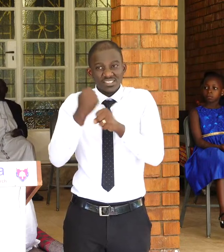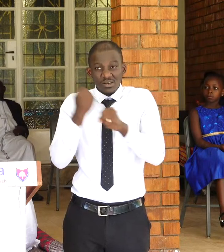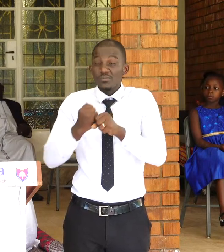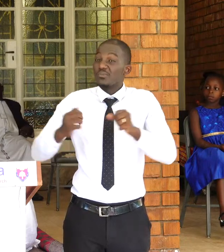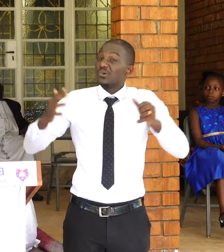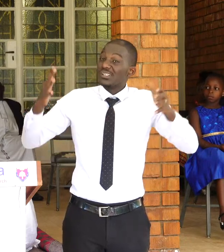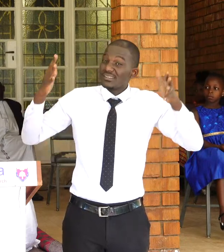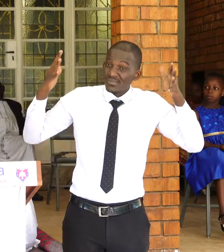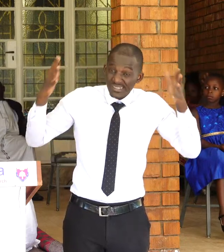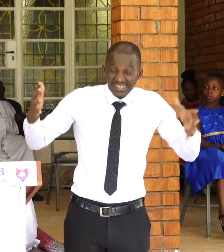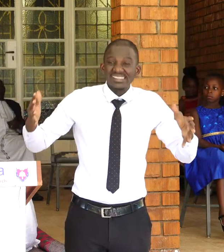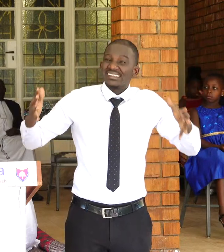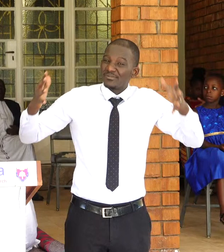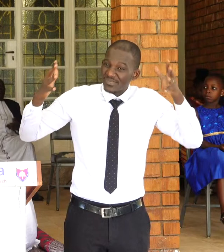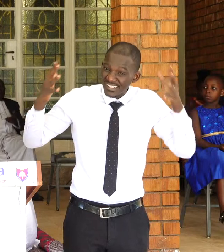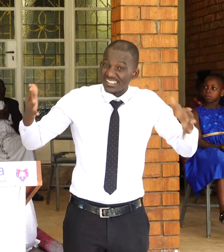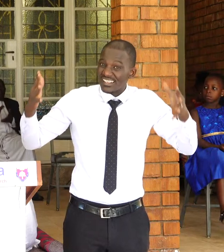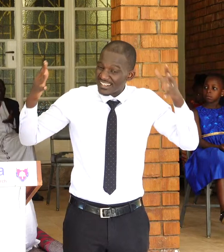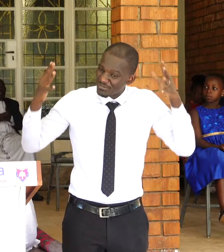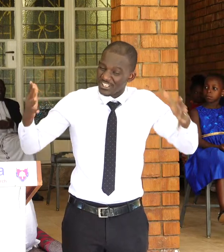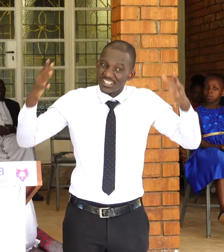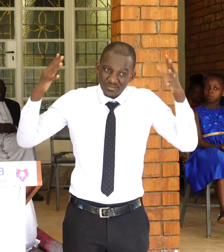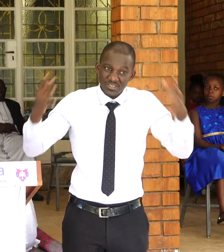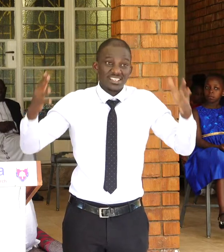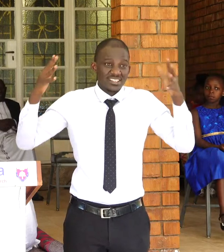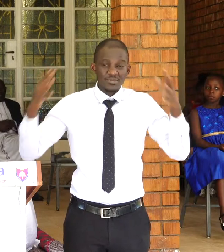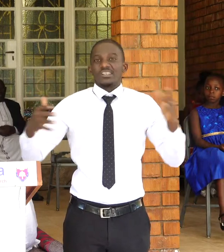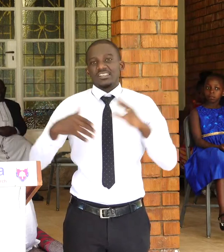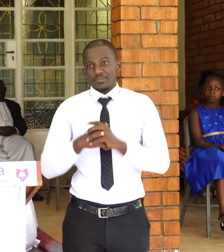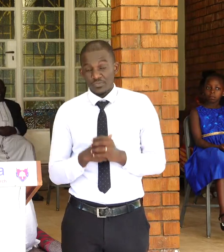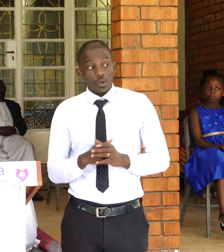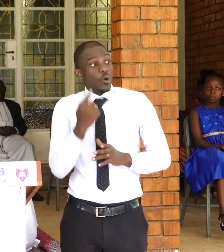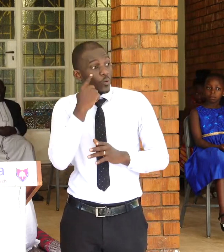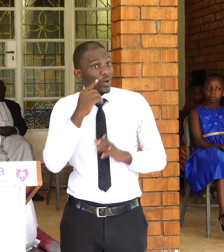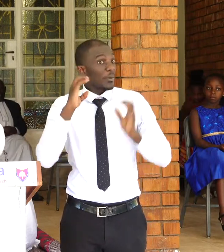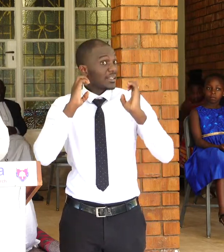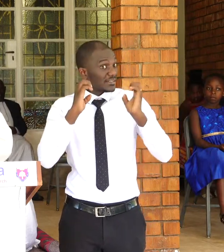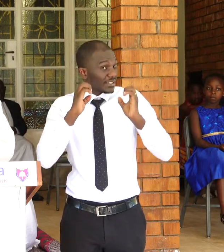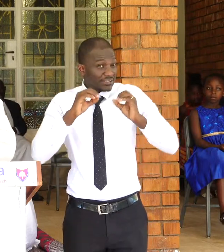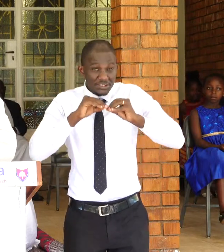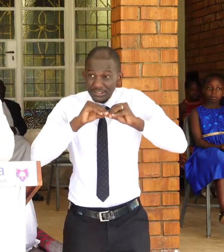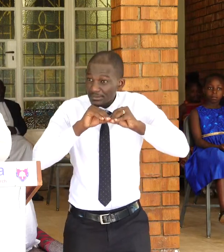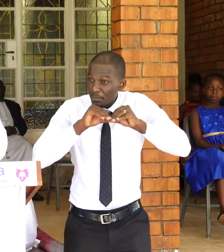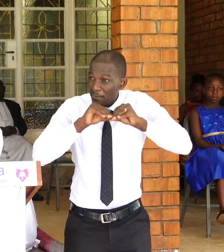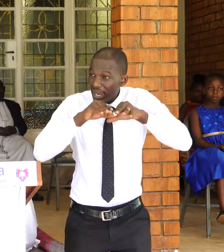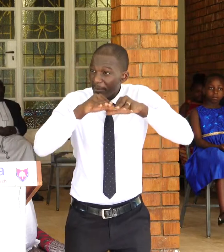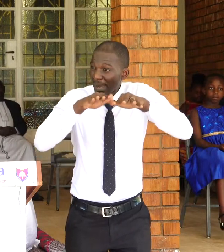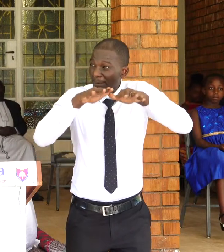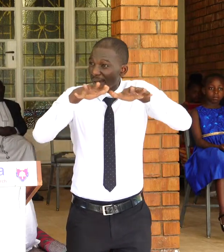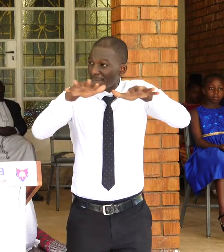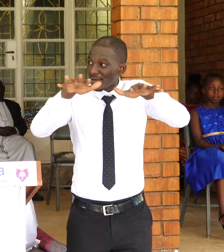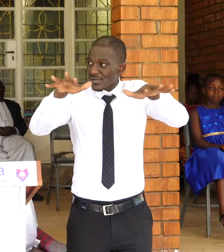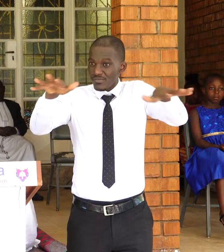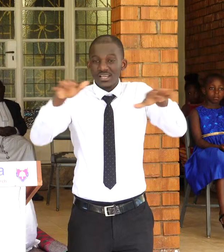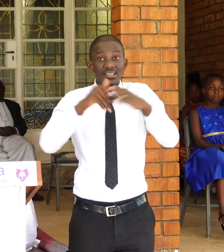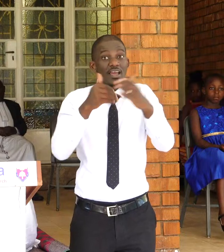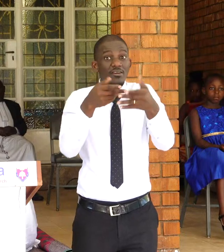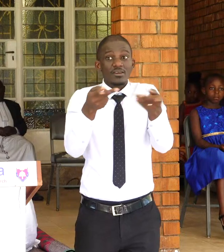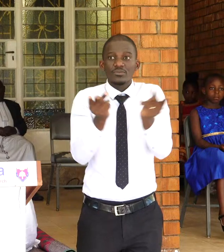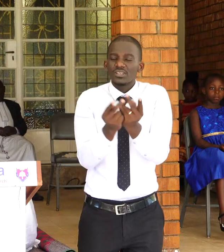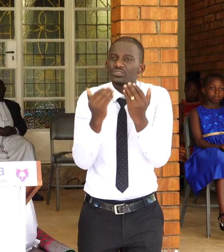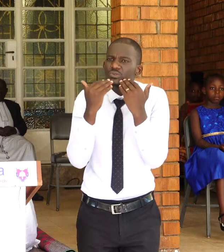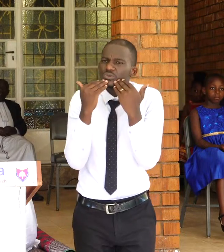mubede muba. Mukama yeebazibwe okulaba nti enjiri etuuka ku buli nsonda. Era